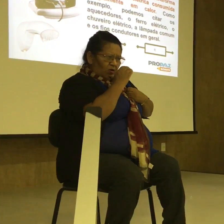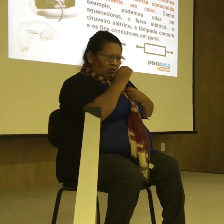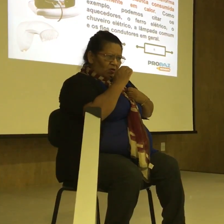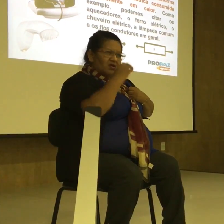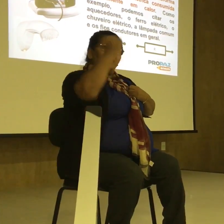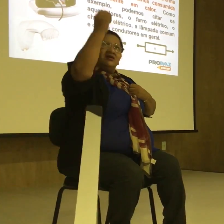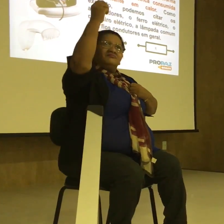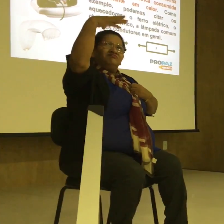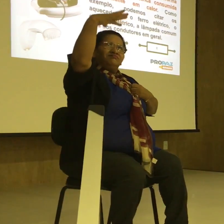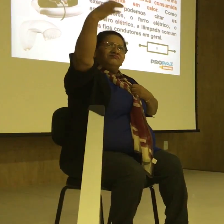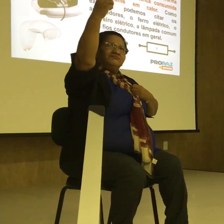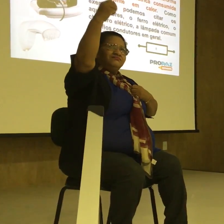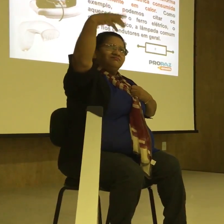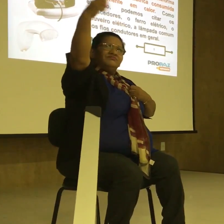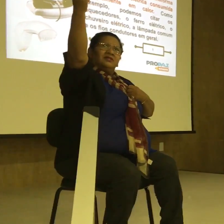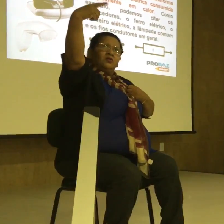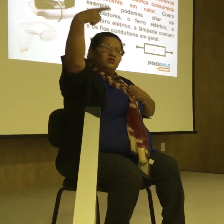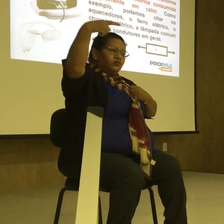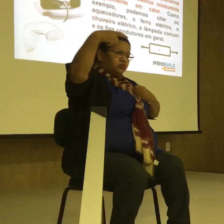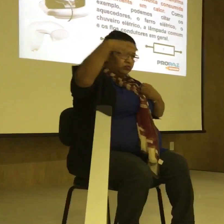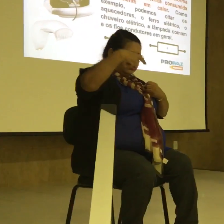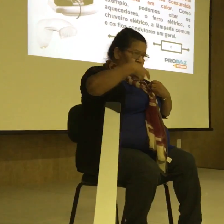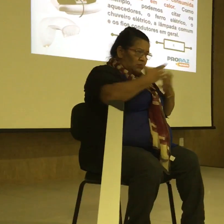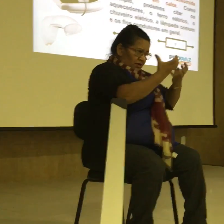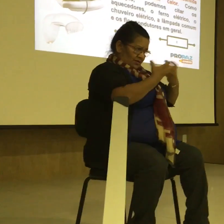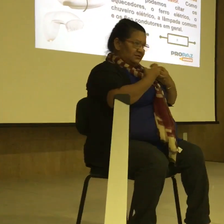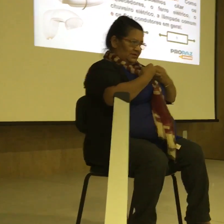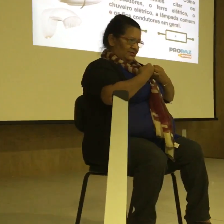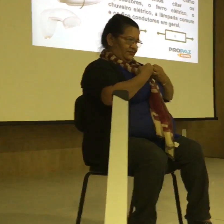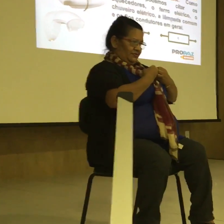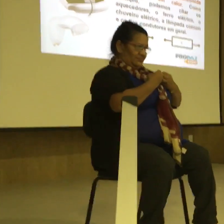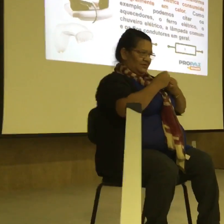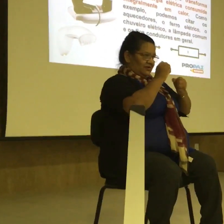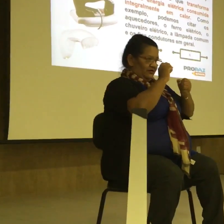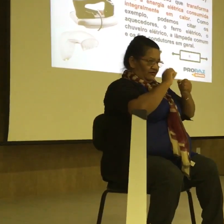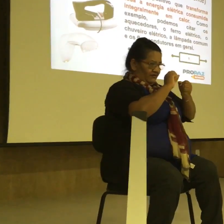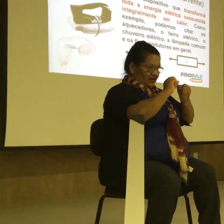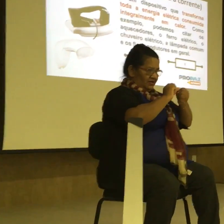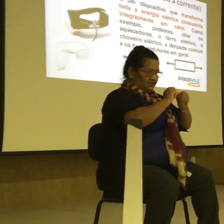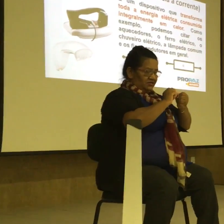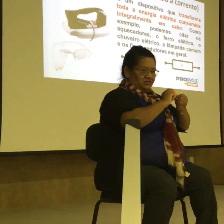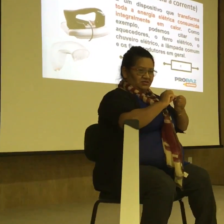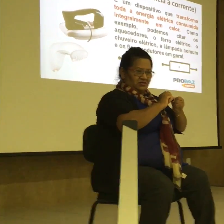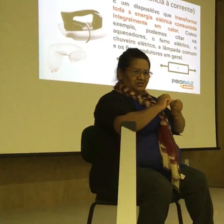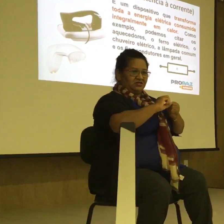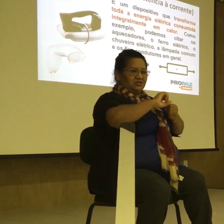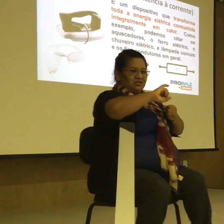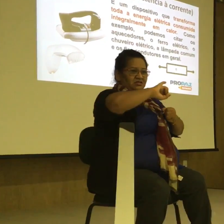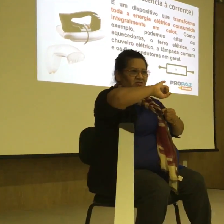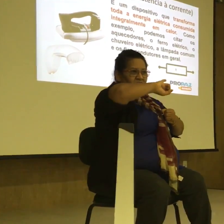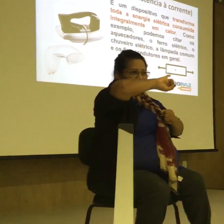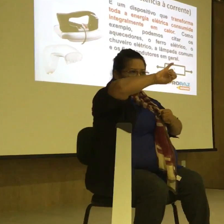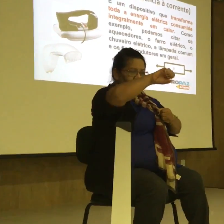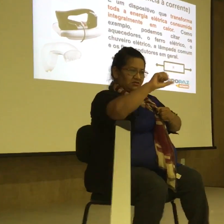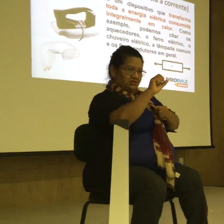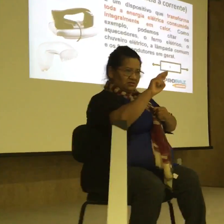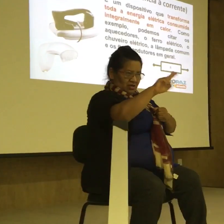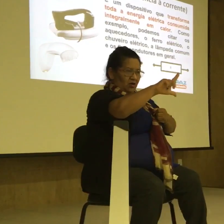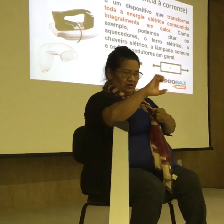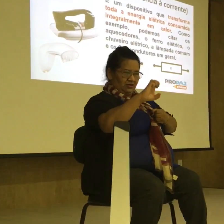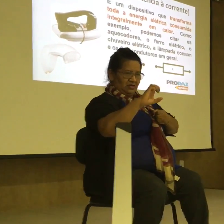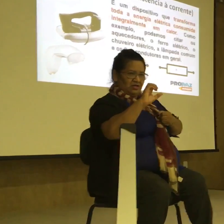a energia elétrica em calor. E ele faz isso por efeito Joule. Ele só esquenta, ele só